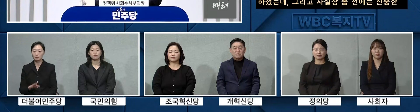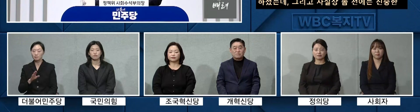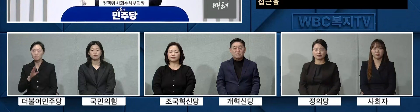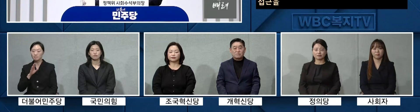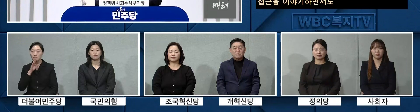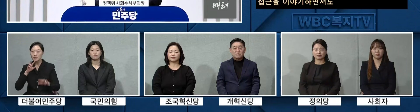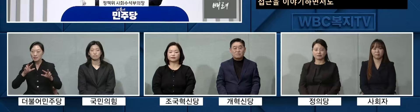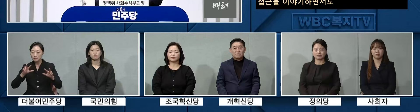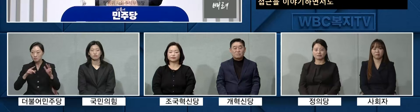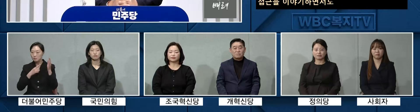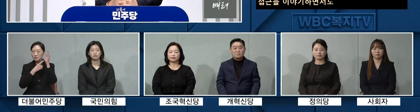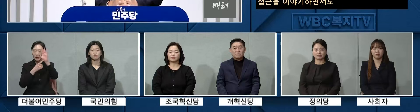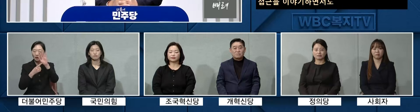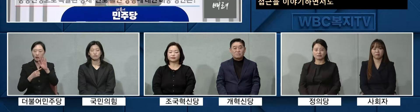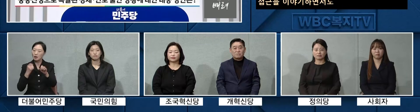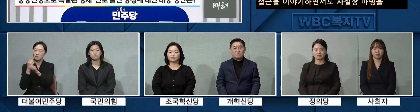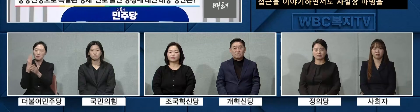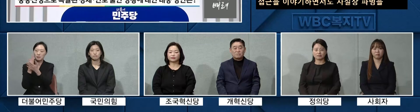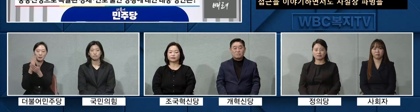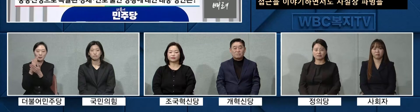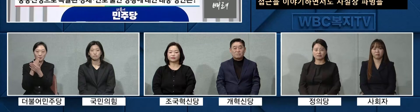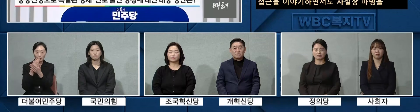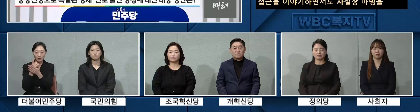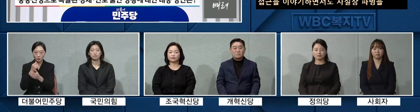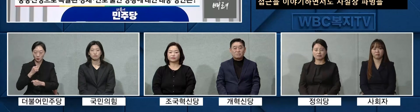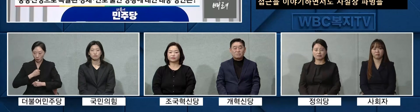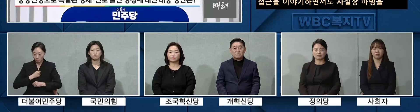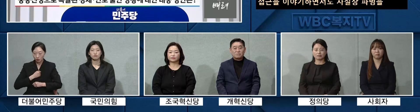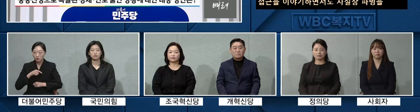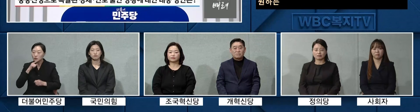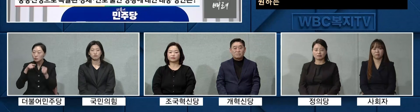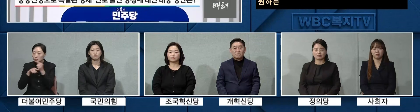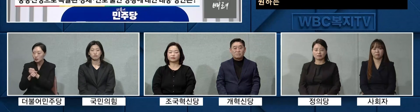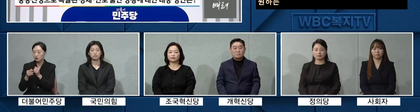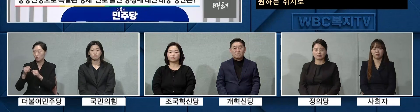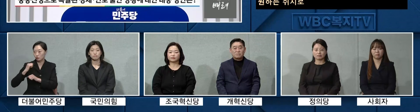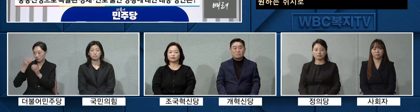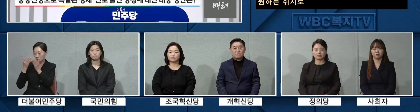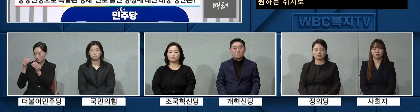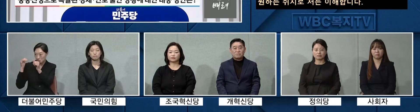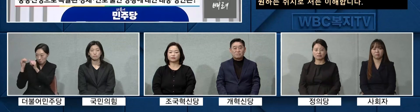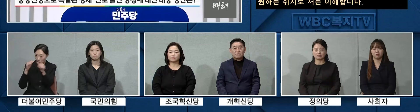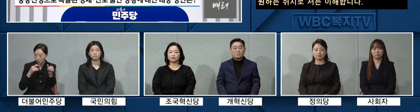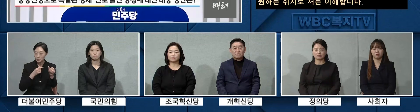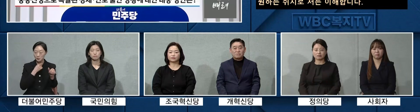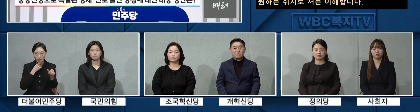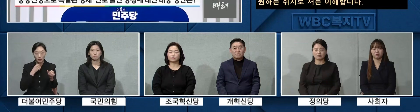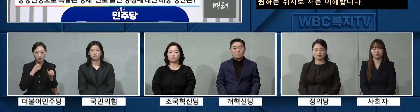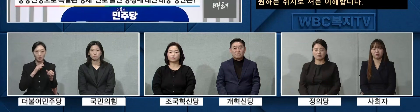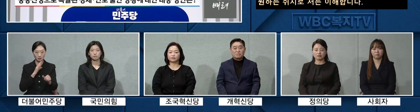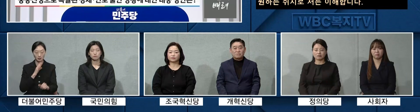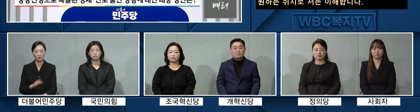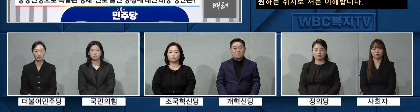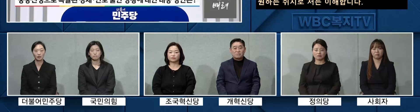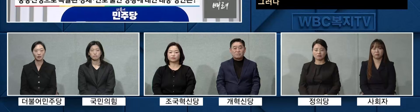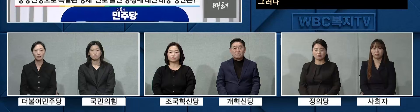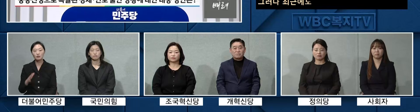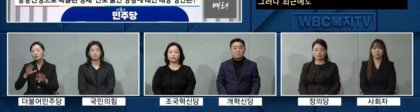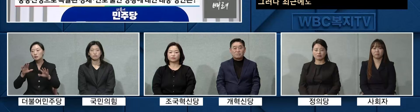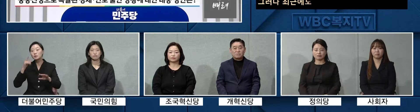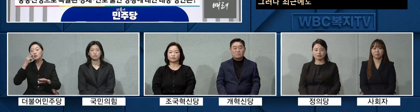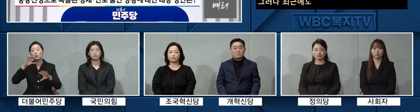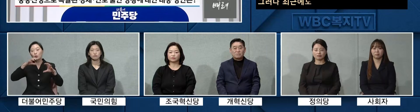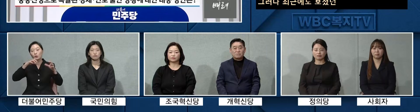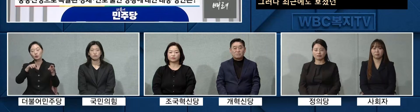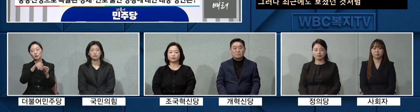사실상 파병을 원하는 취지로 저는 이해합니다. 그러나 최근에도 보셨던 것처럼 일본